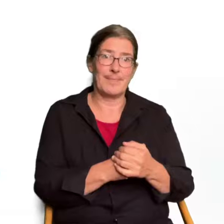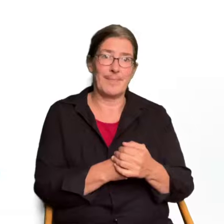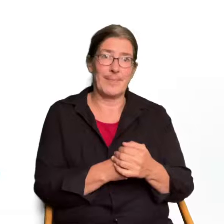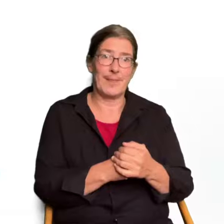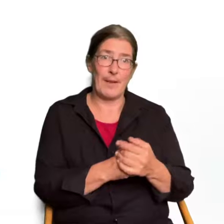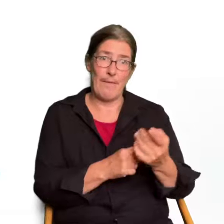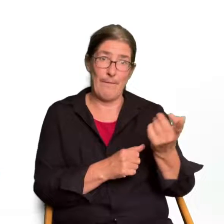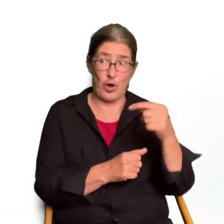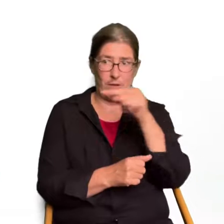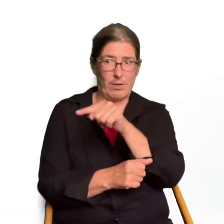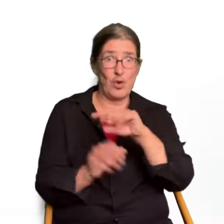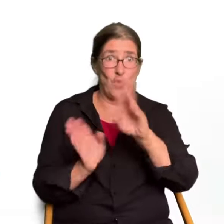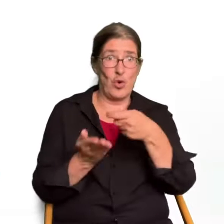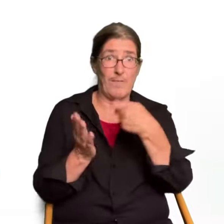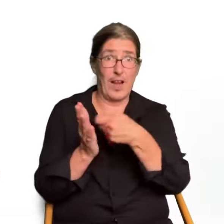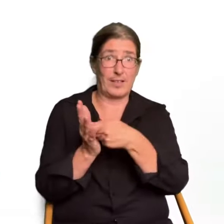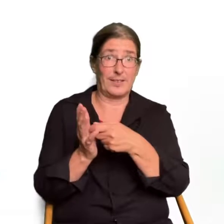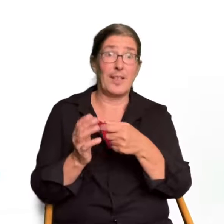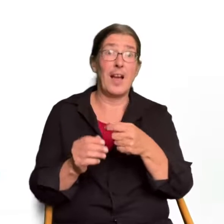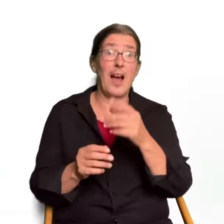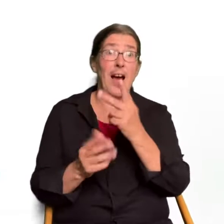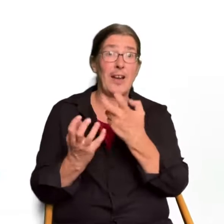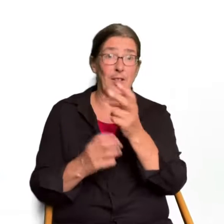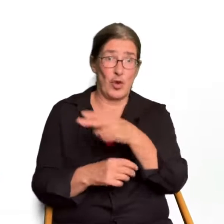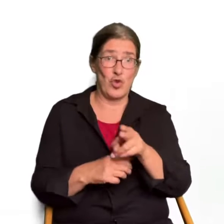diesen Grundwert 80 Euro